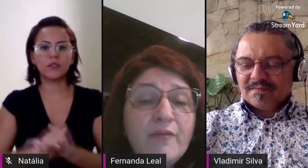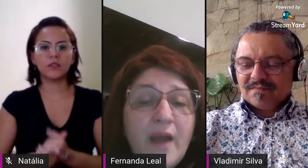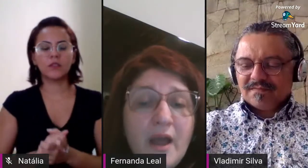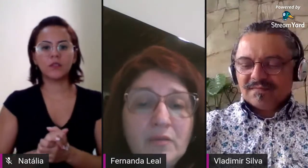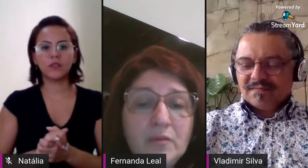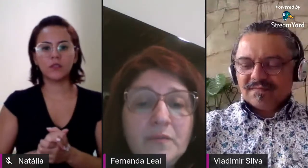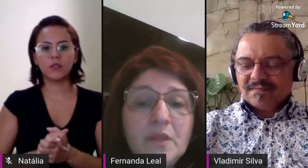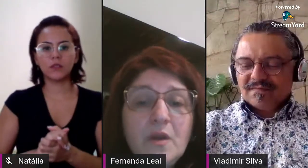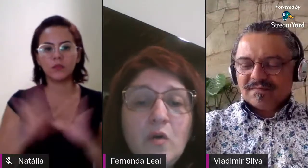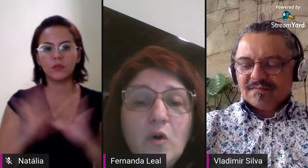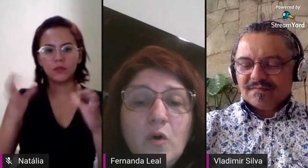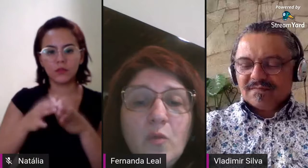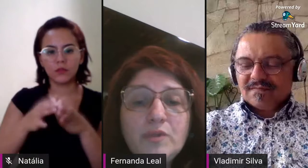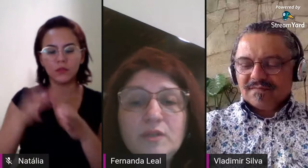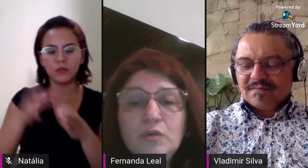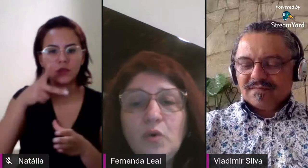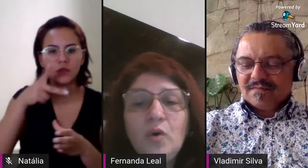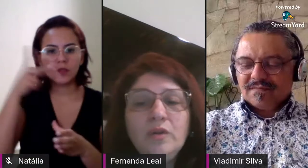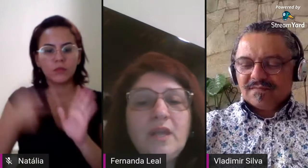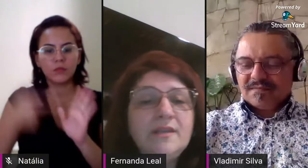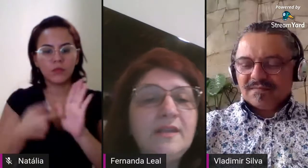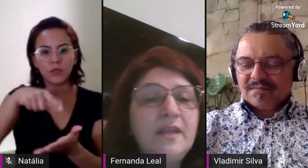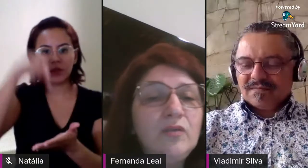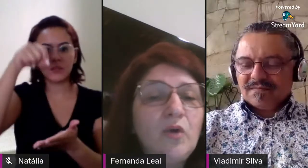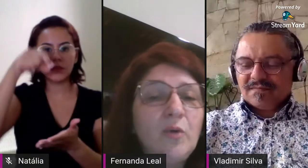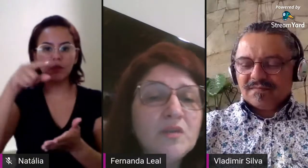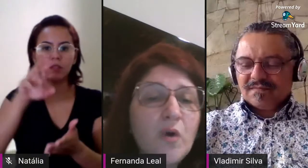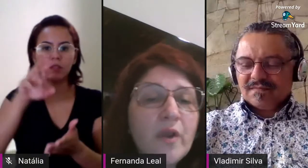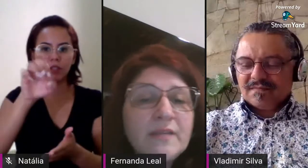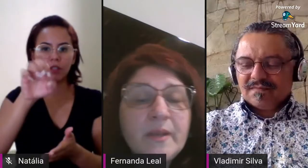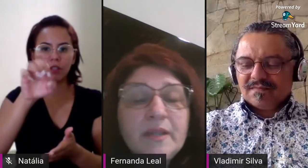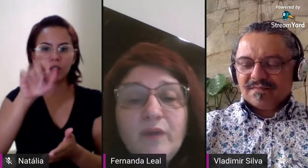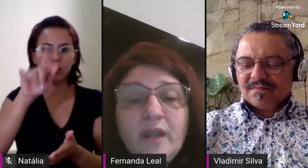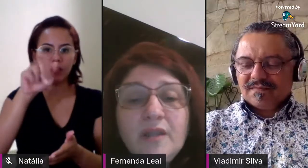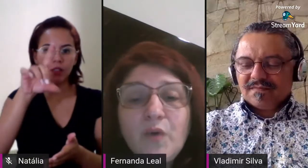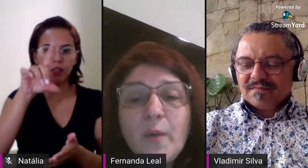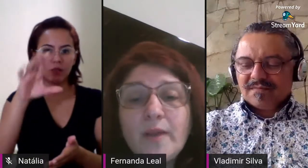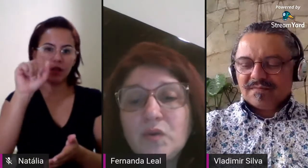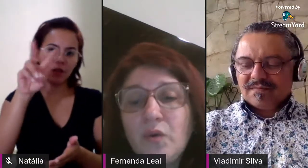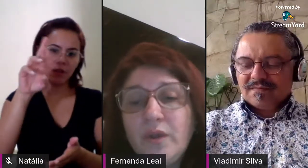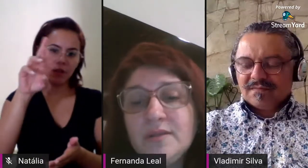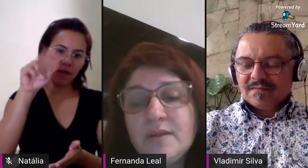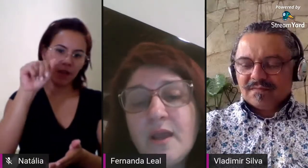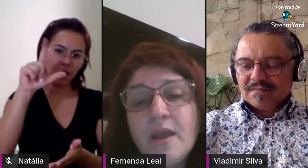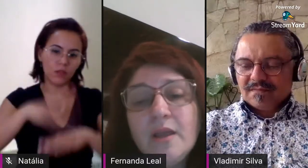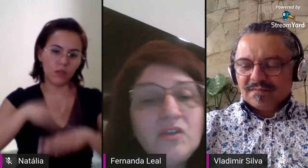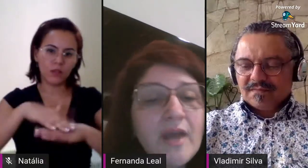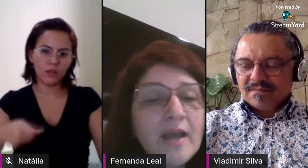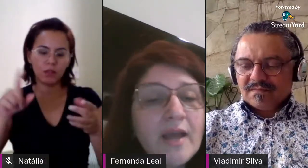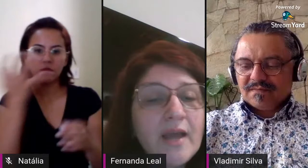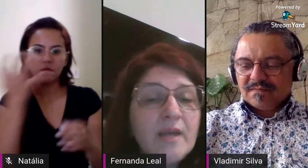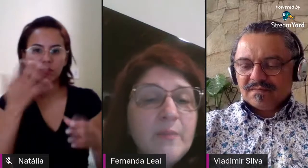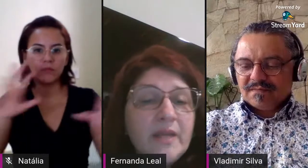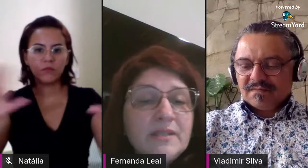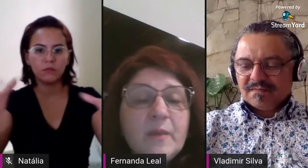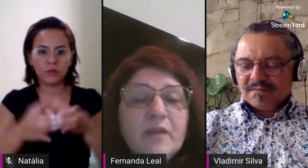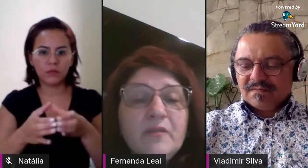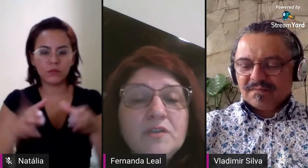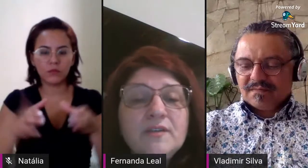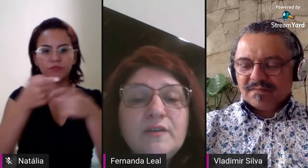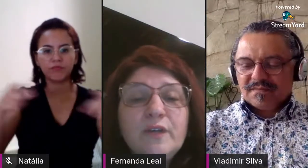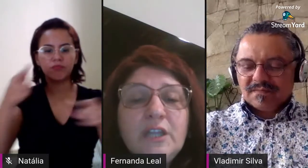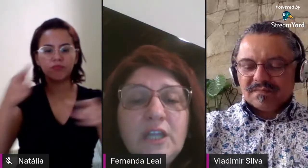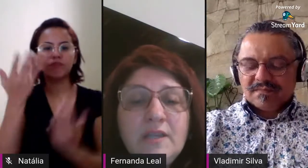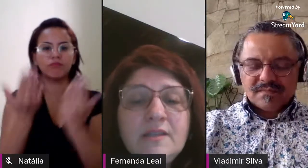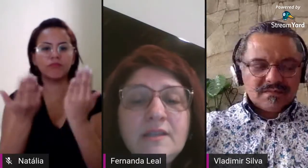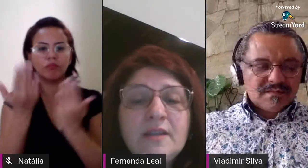Reginaldo Carvalho. Como compositor, tem escrito obras corais para diferentes formações, destacando-se as peças para